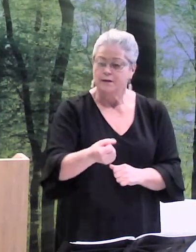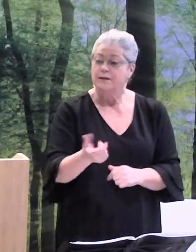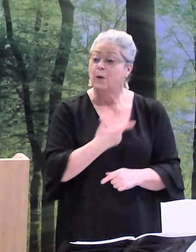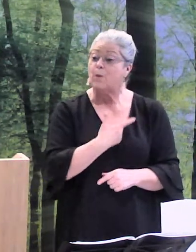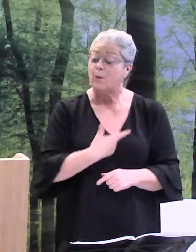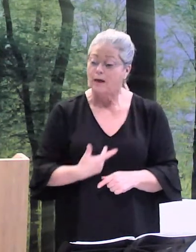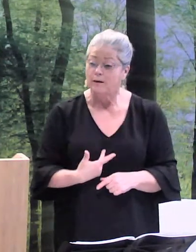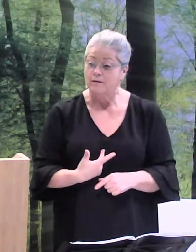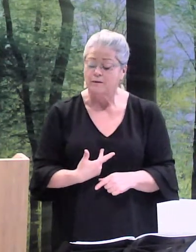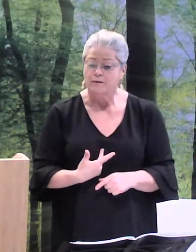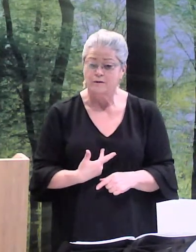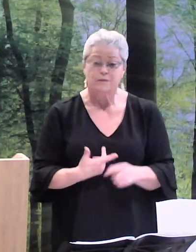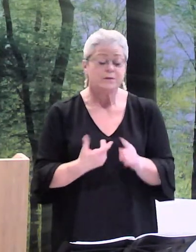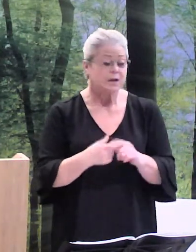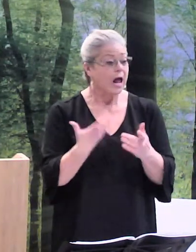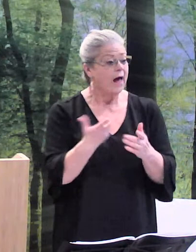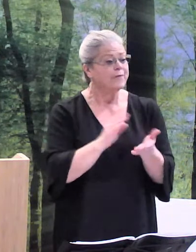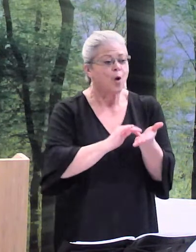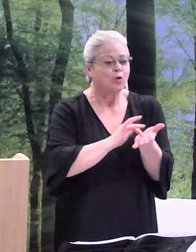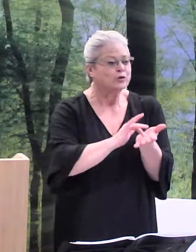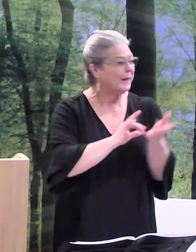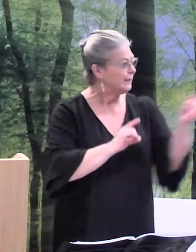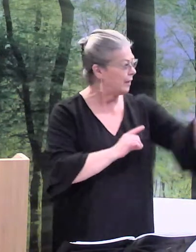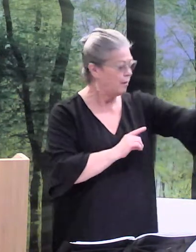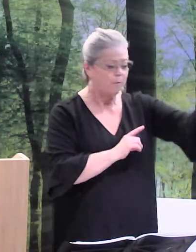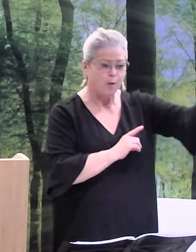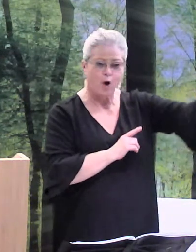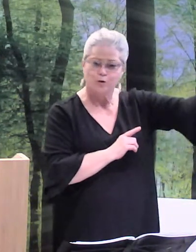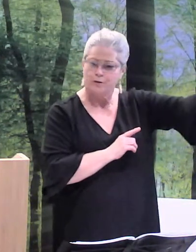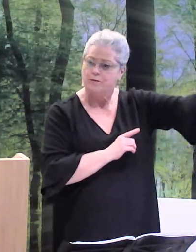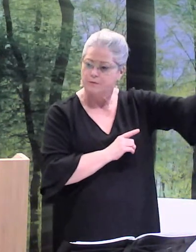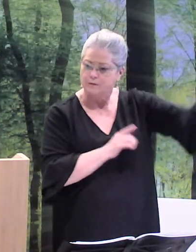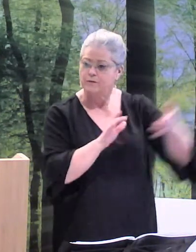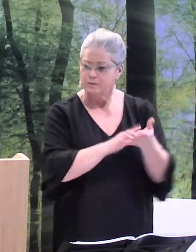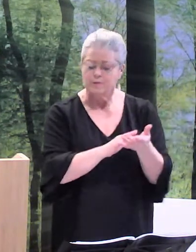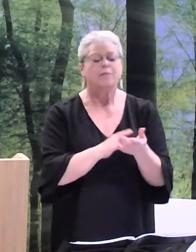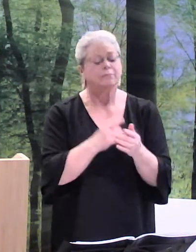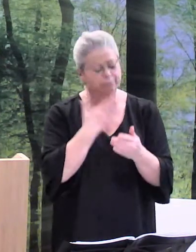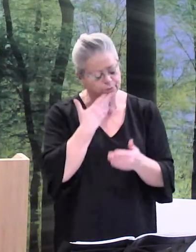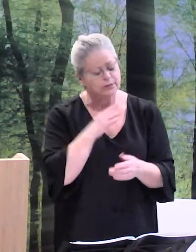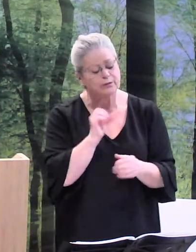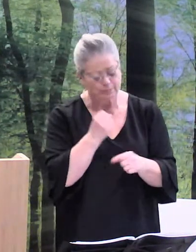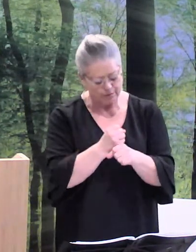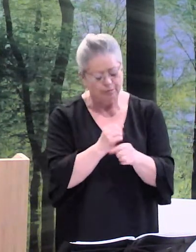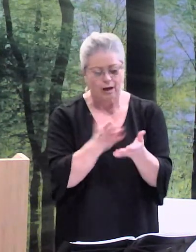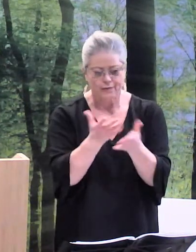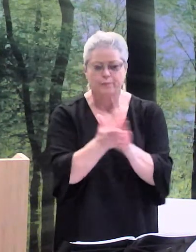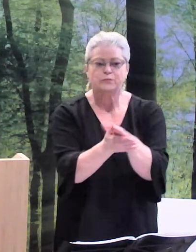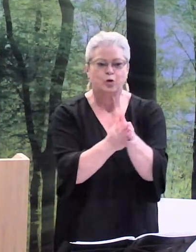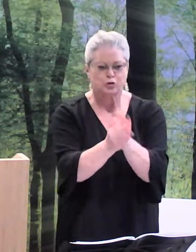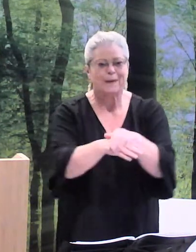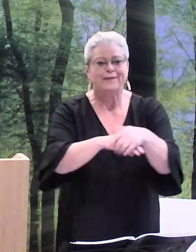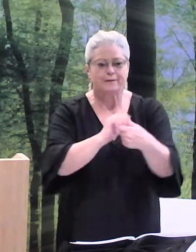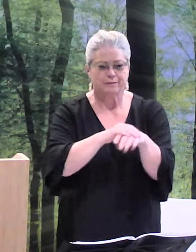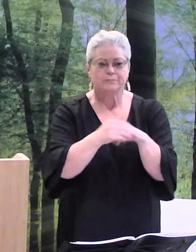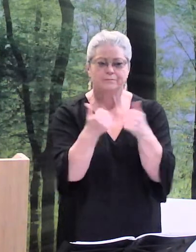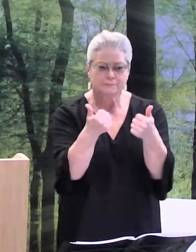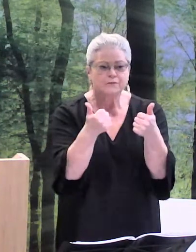willen, is er handontsmetting aan de uitgang van de aula. En we raden dit ook aan om dan even de handen te ontsmetten.